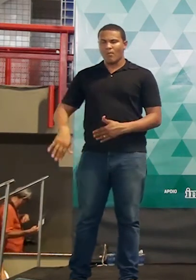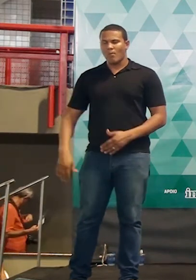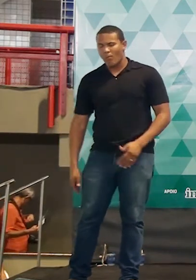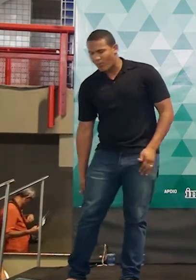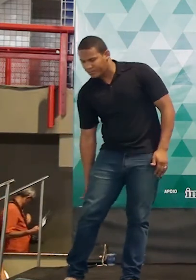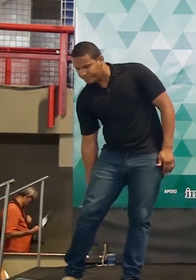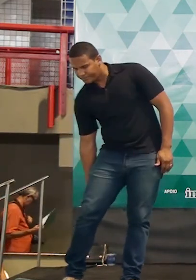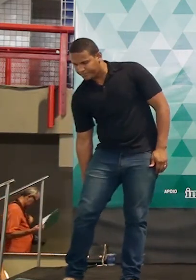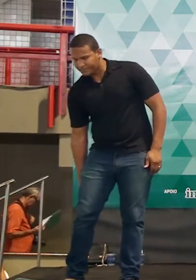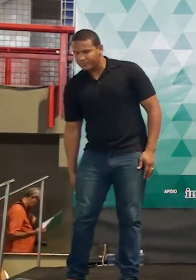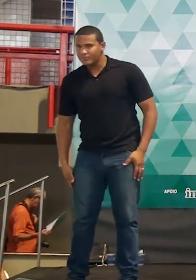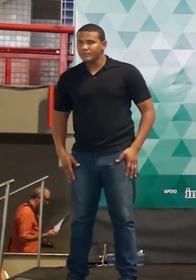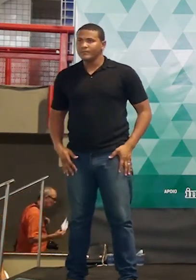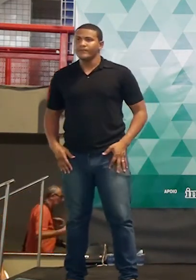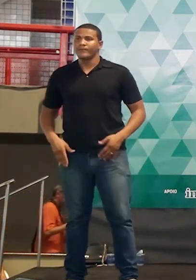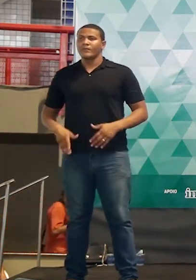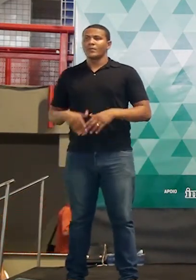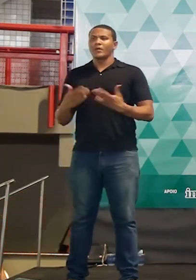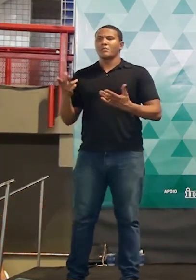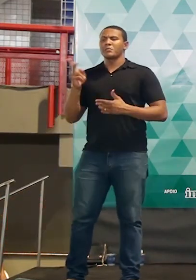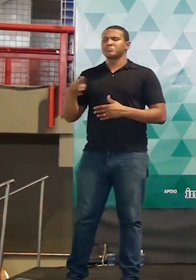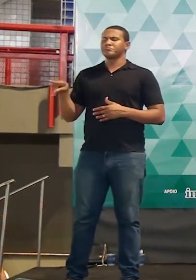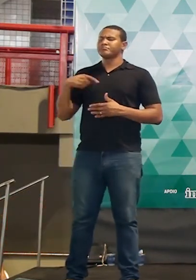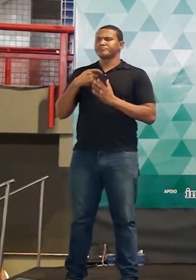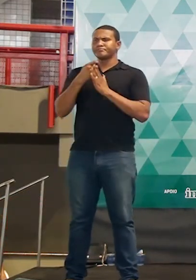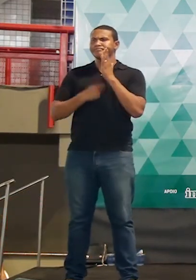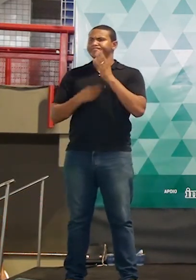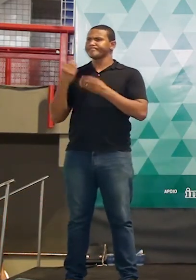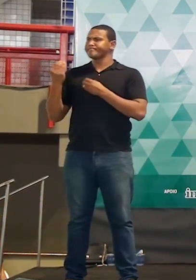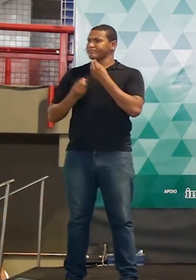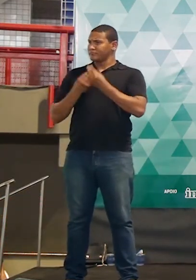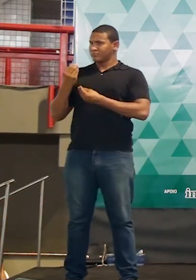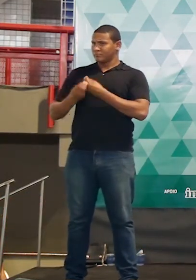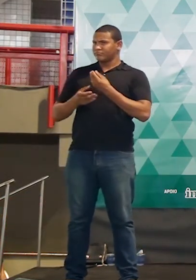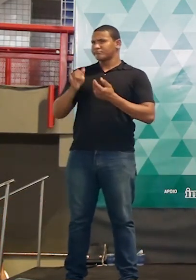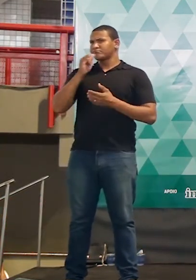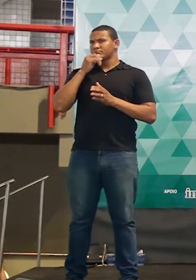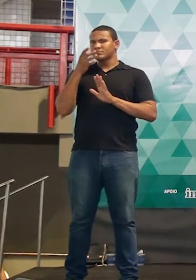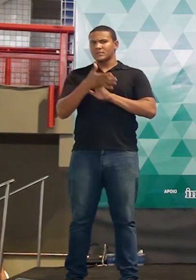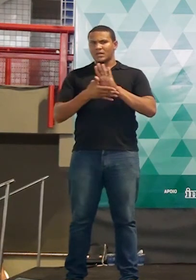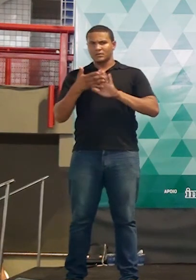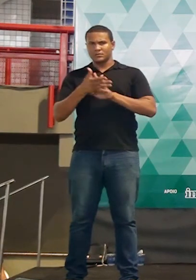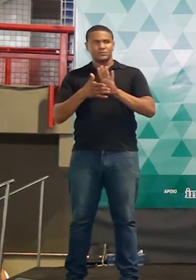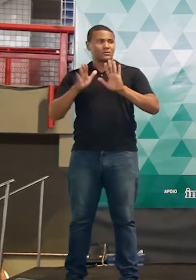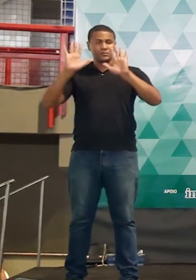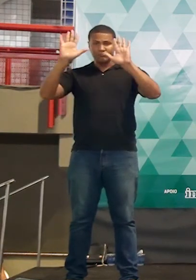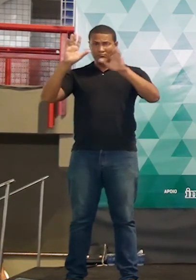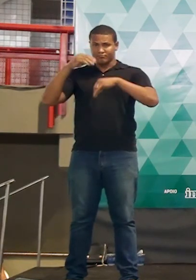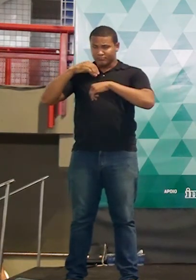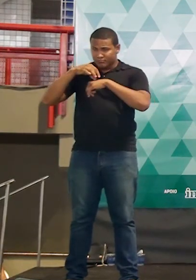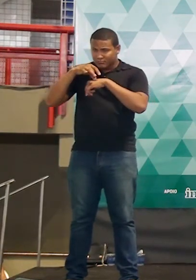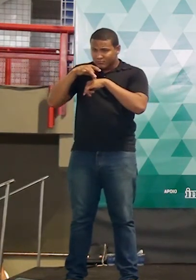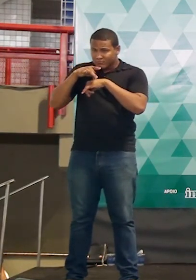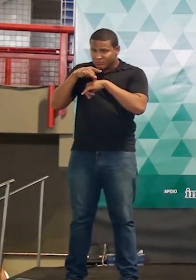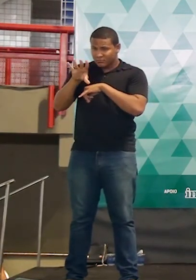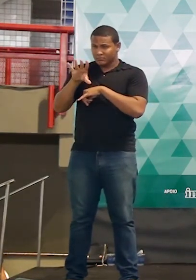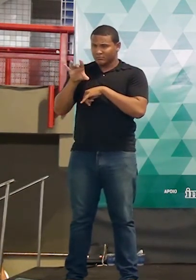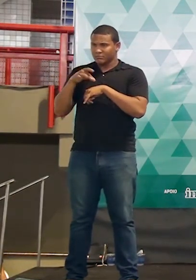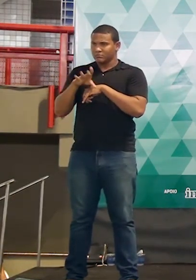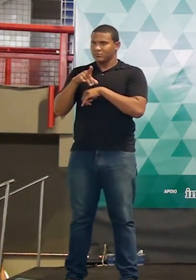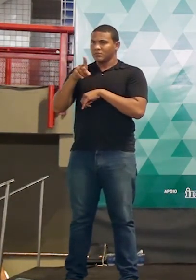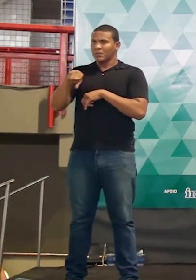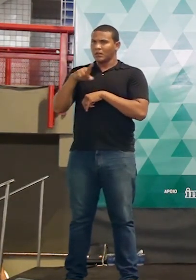como é que eu faço a redação? Você tem várias maneiras de começar seu texto. Uma dica para você não ficar